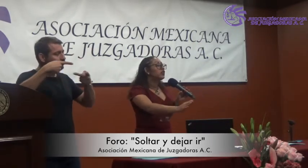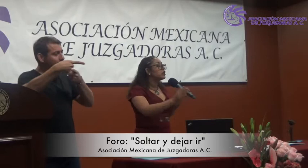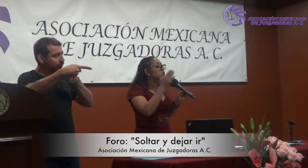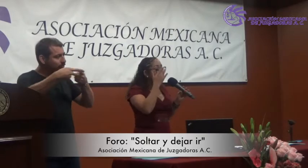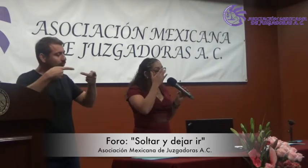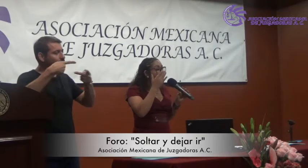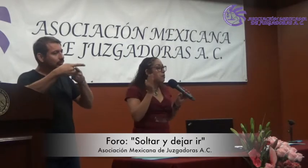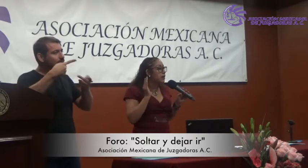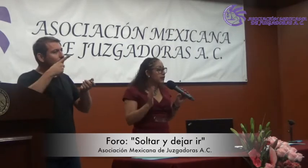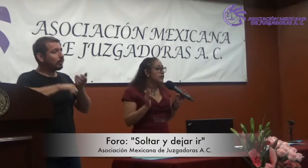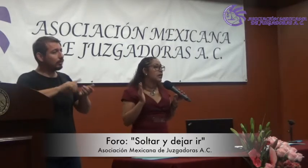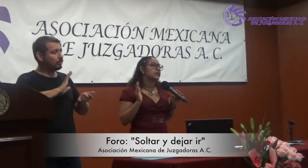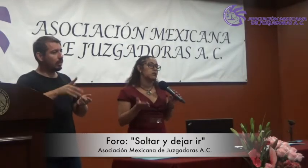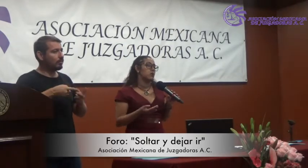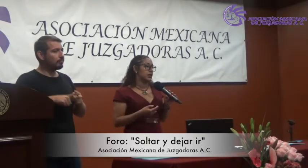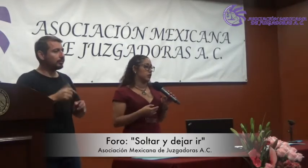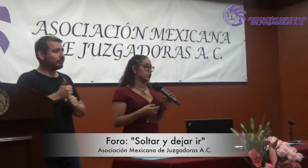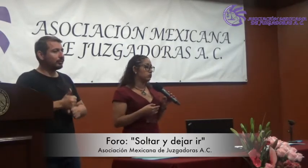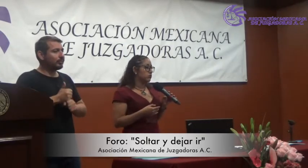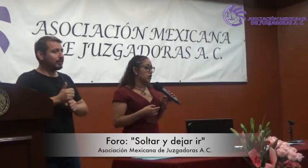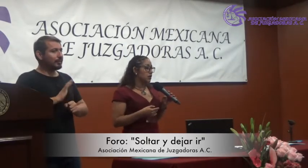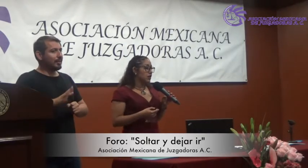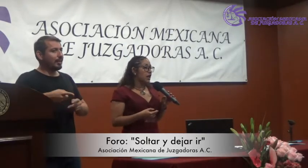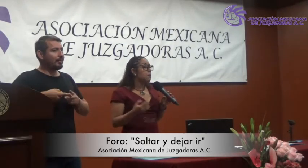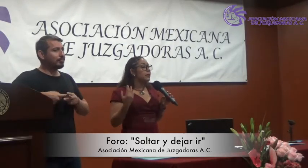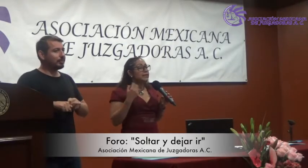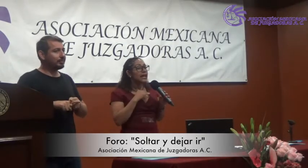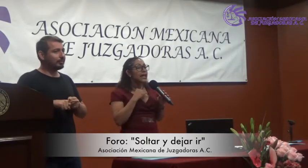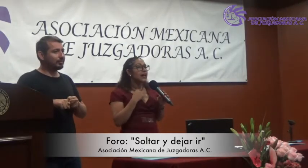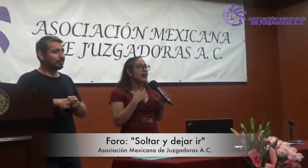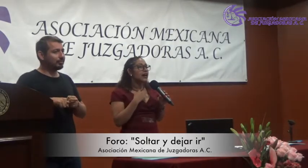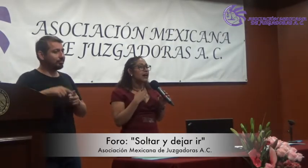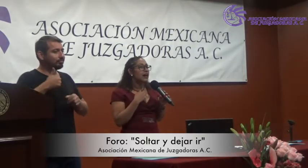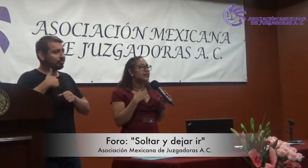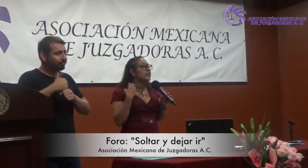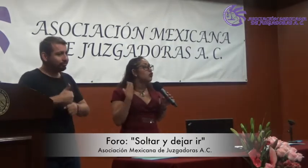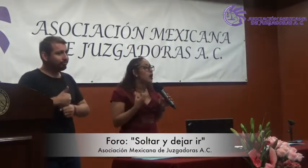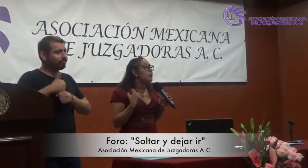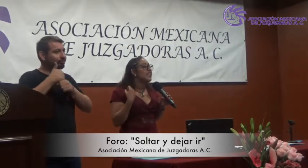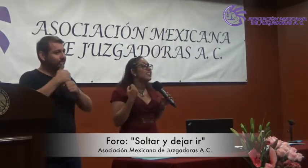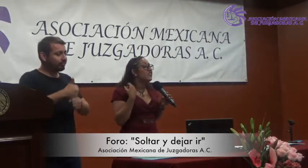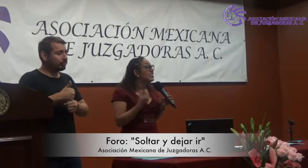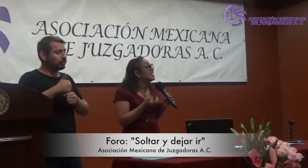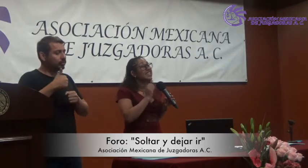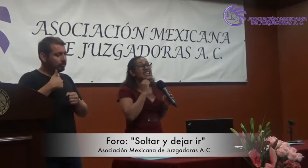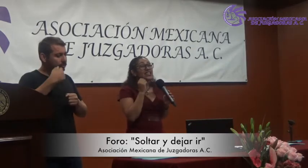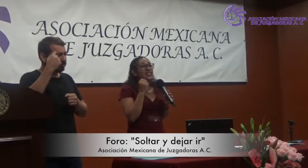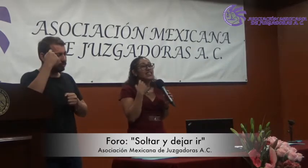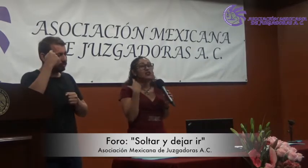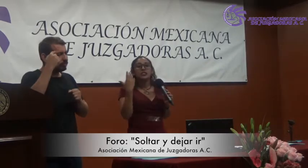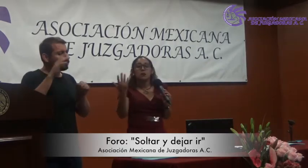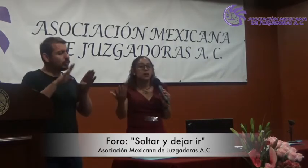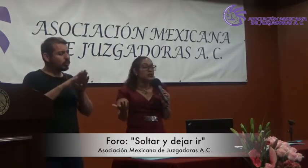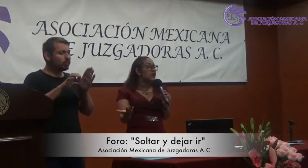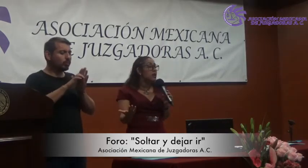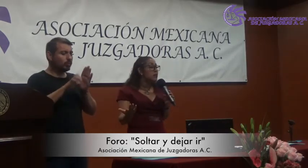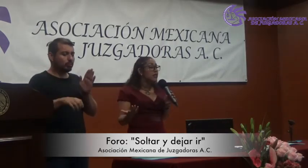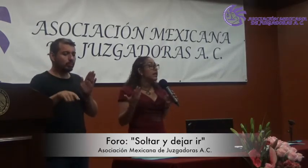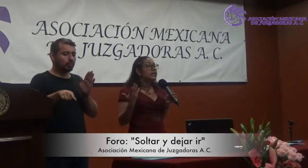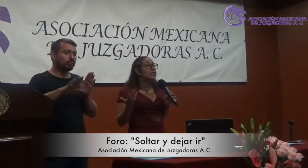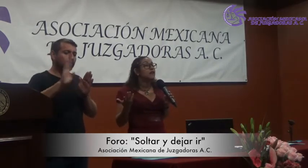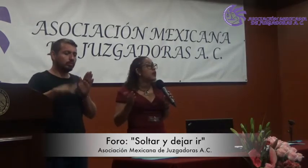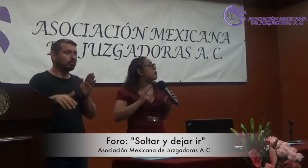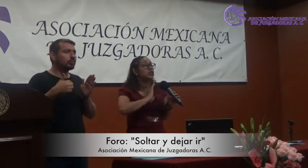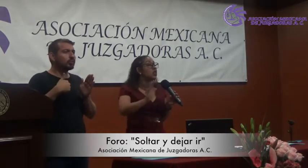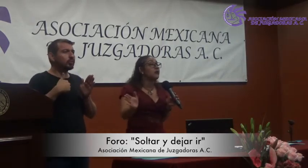empezar a sufrir nuestro drama desde ese momento. Empezar a tener una vida difícil y nuestra persona